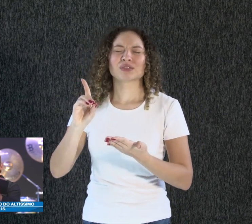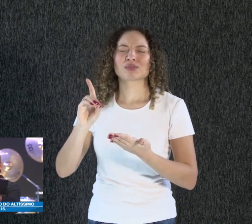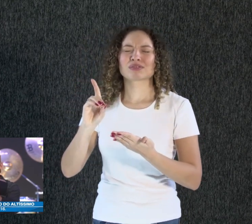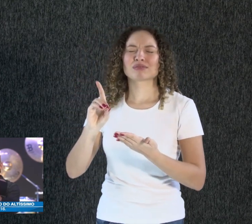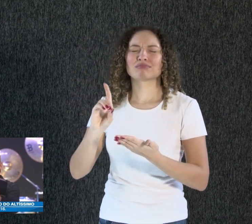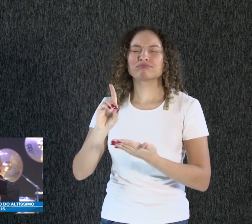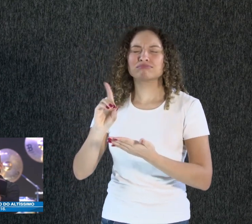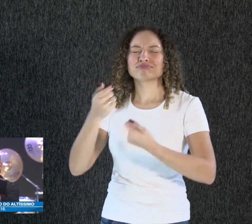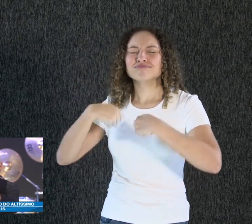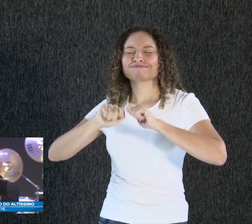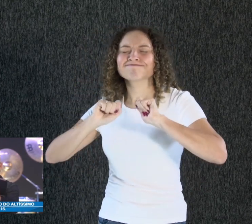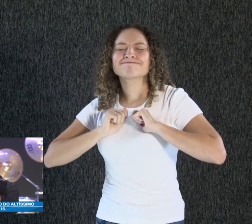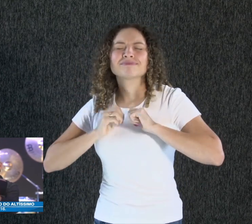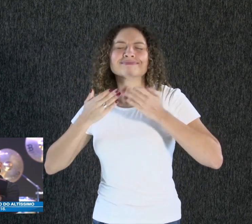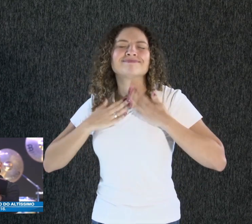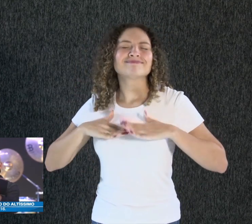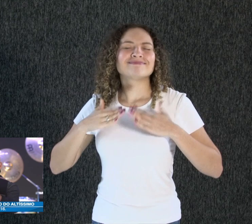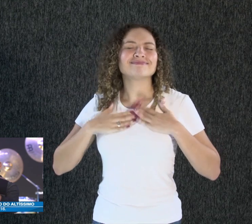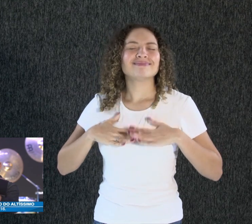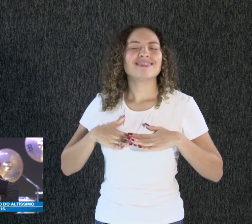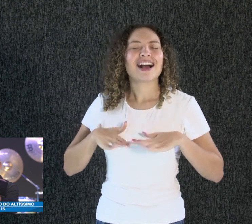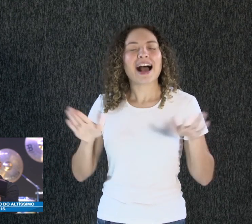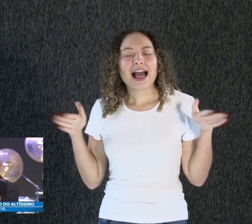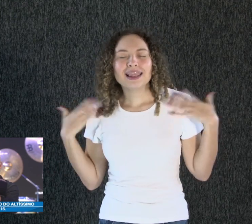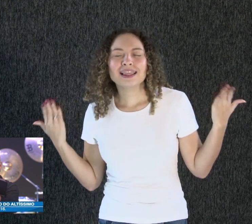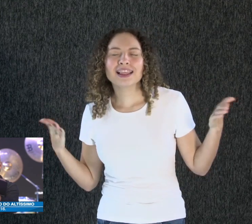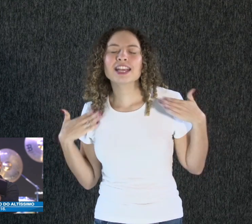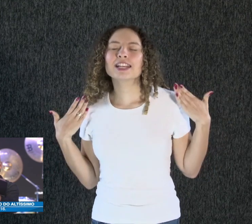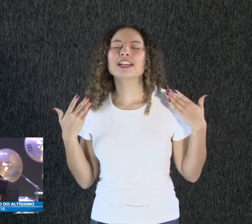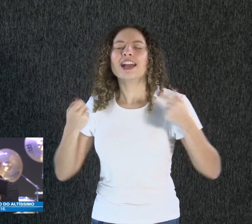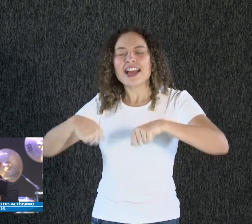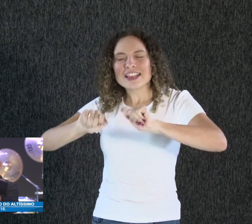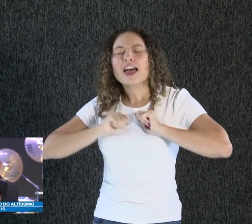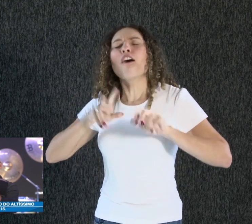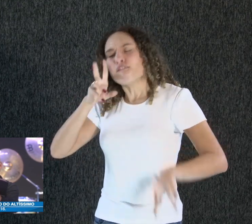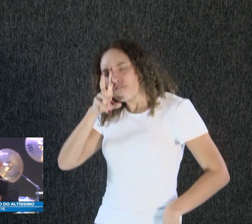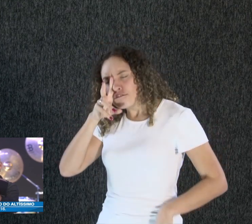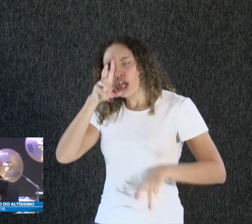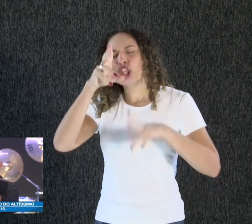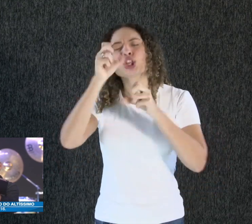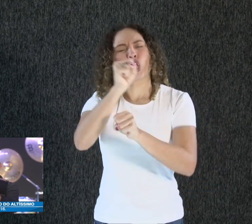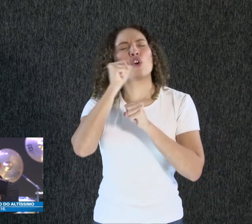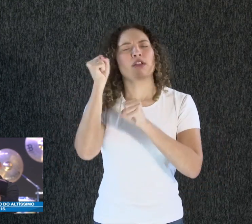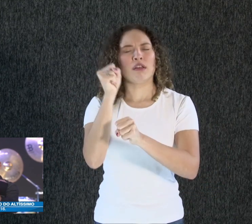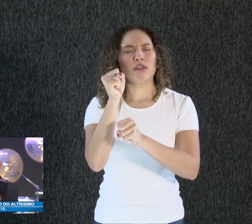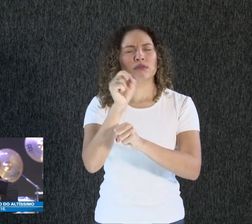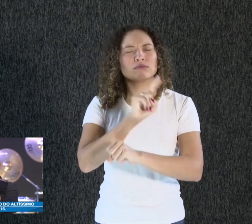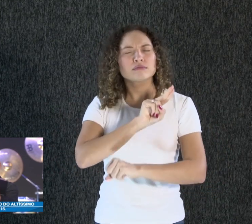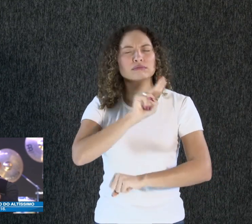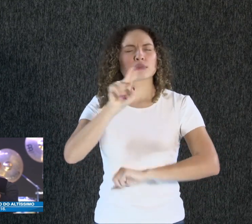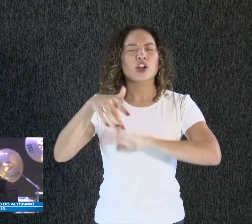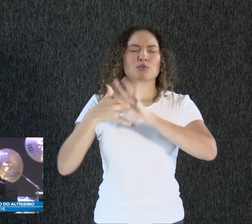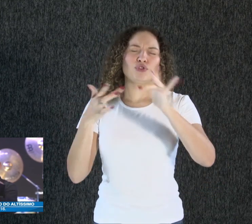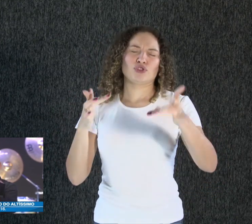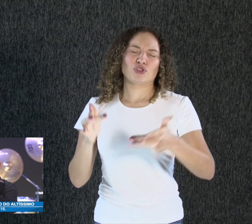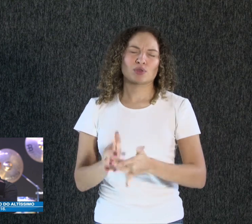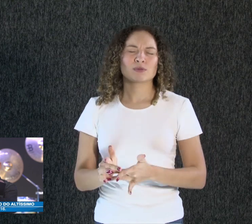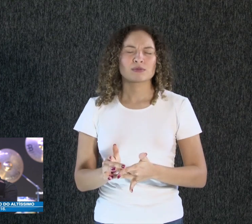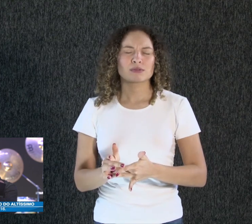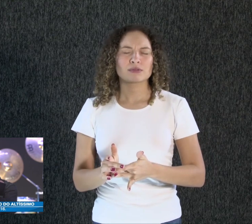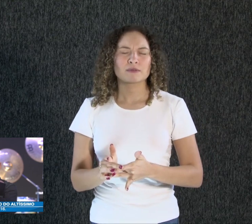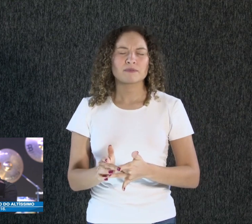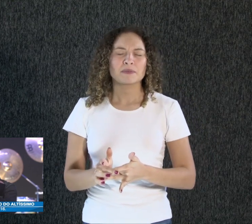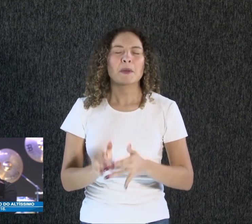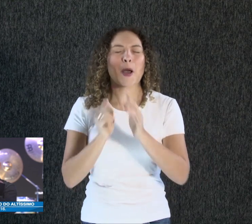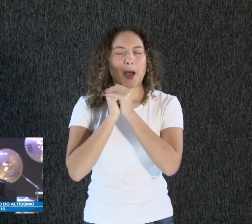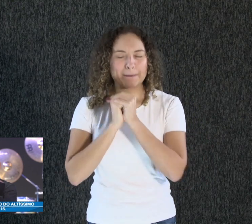deste texto e desta palavra. Traga consolo, ânimo novo e traga vitória. Em nome do Senhor